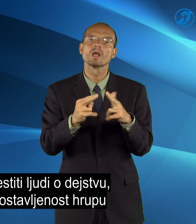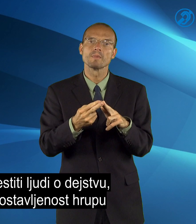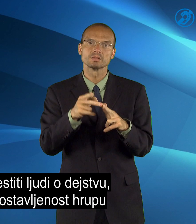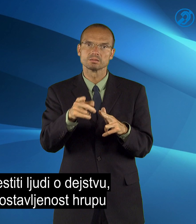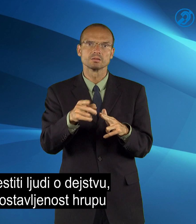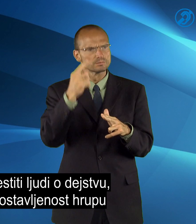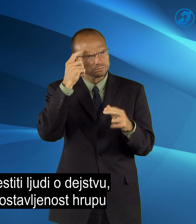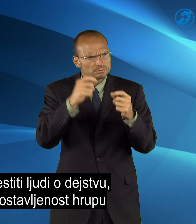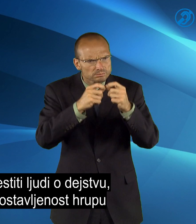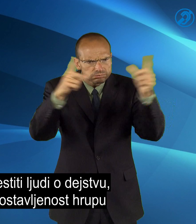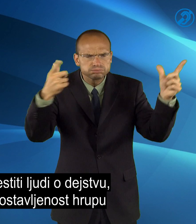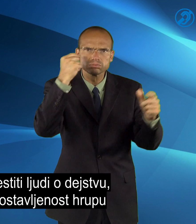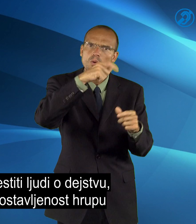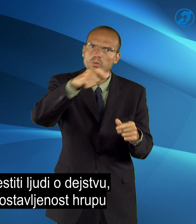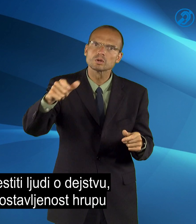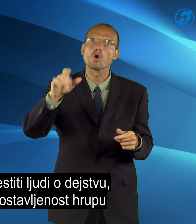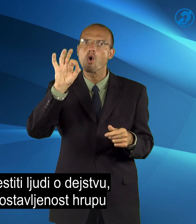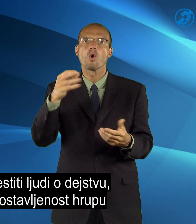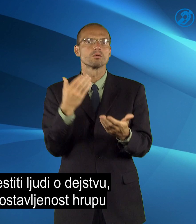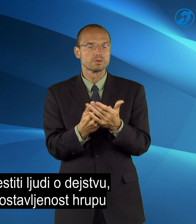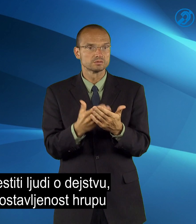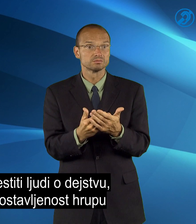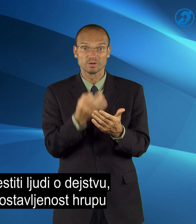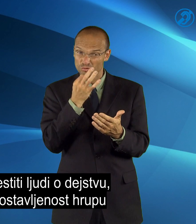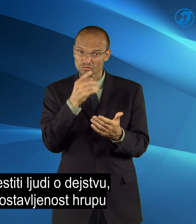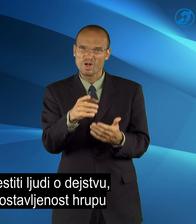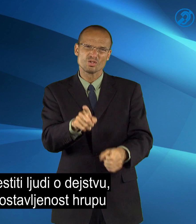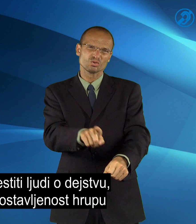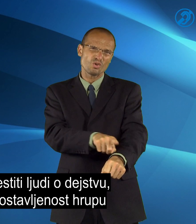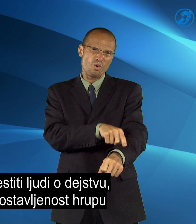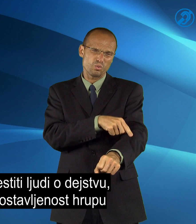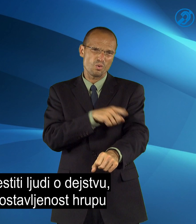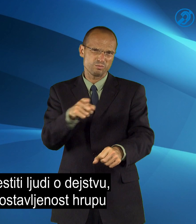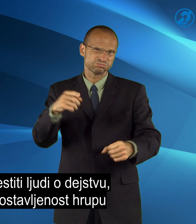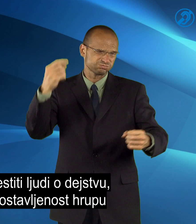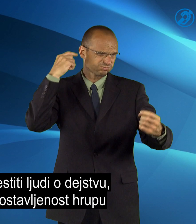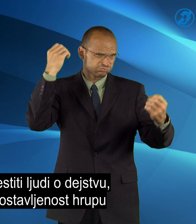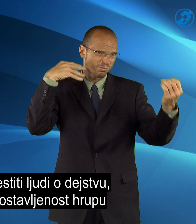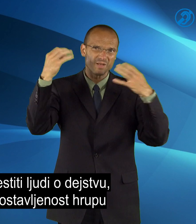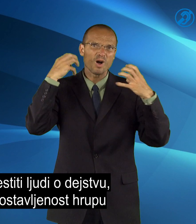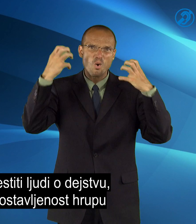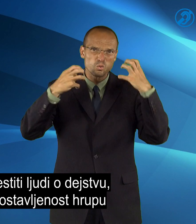Namen je bil ozavestiti ljudi o dejstvu, da dolgotrajna izpostavljenost hrupu škodljivo vpliva na